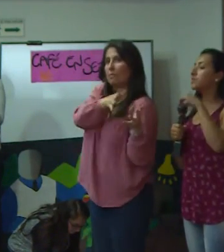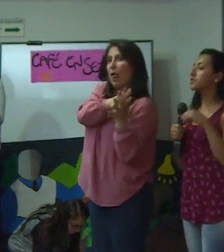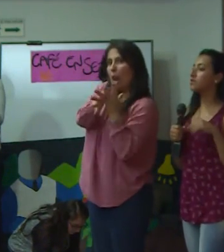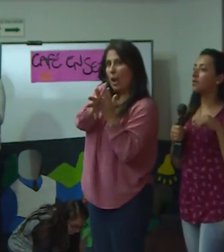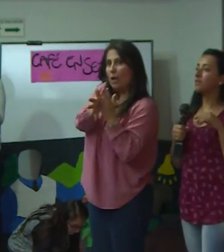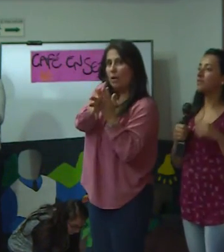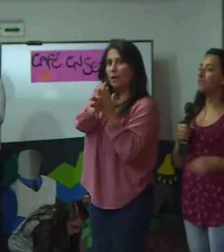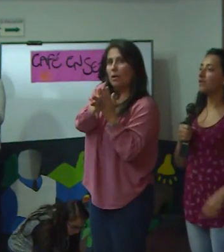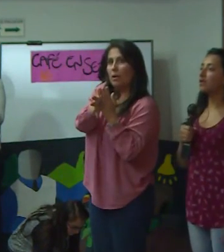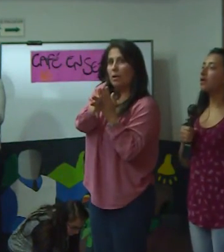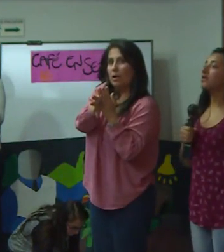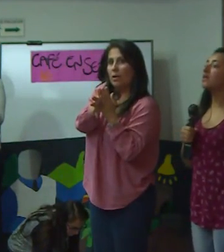Sonia. Dime,